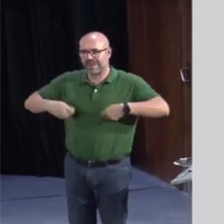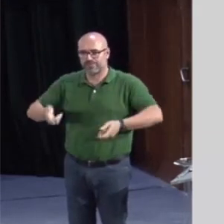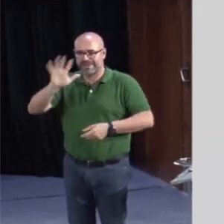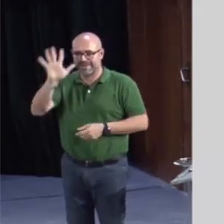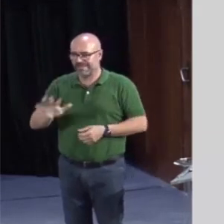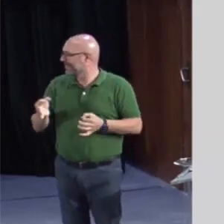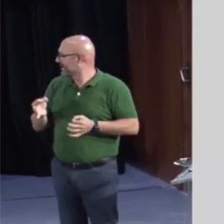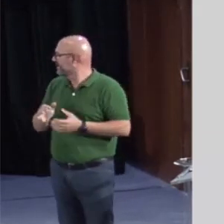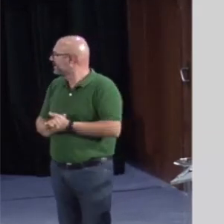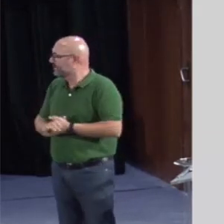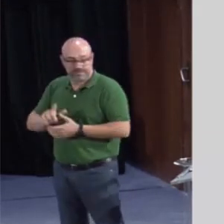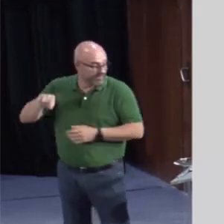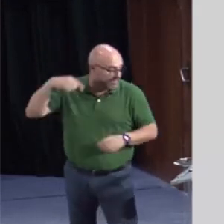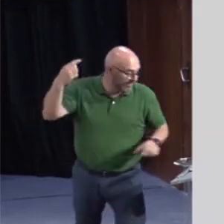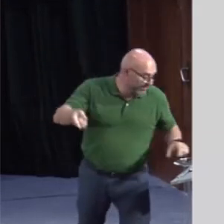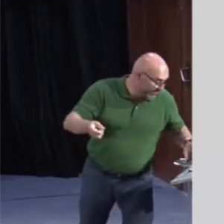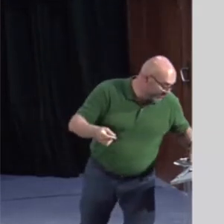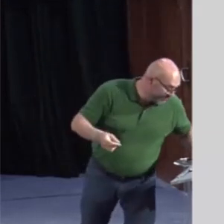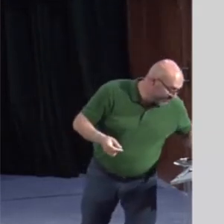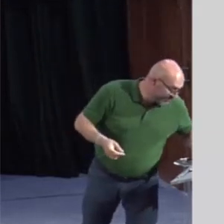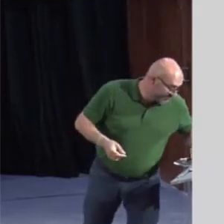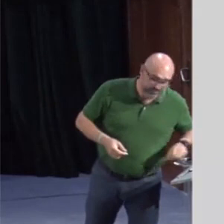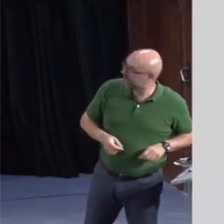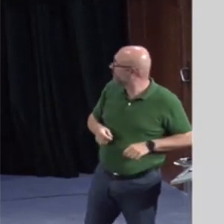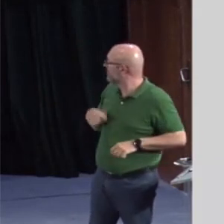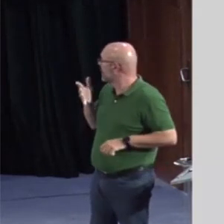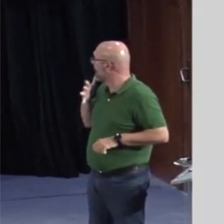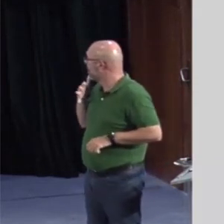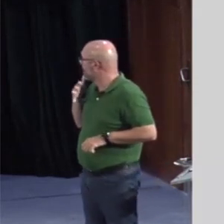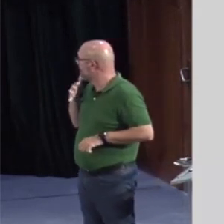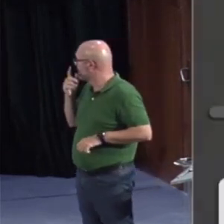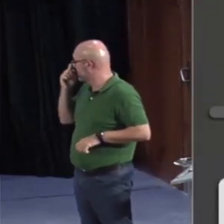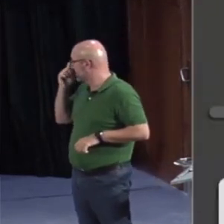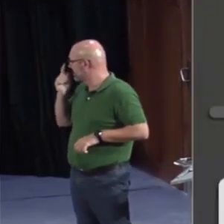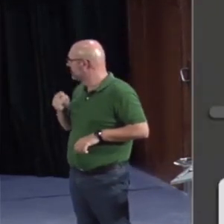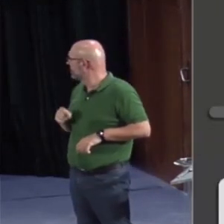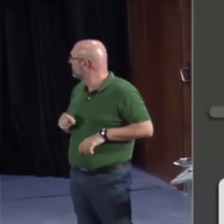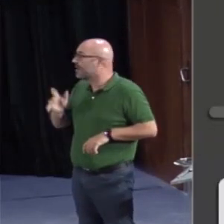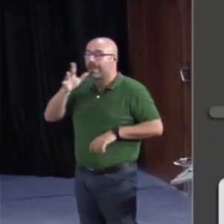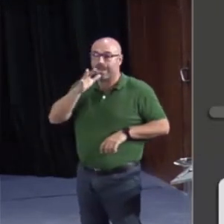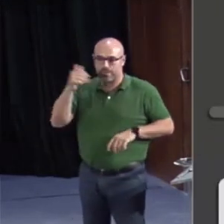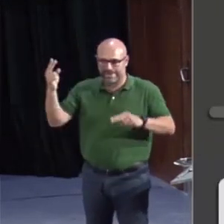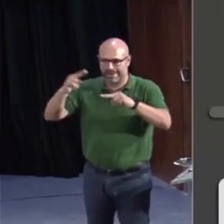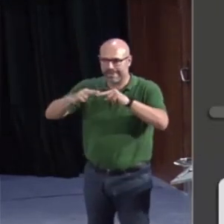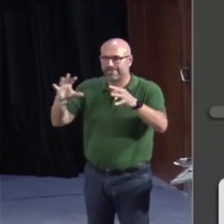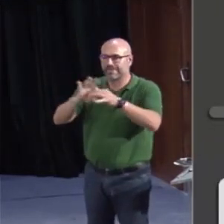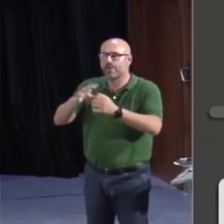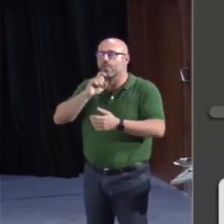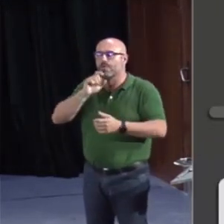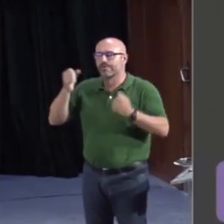signos, que sus producciones estén relacionadas con la lengua de signos, y para eso nuestro vídeo sería este.